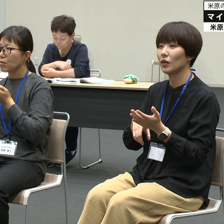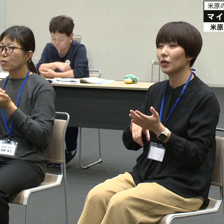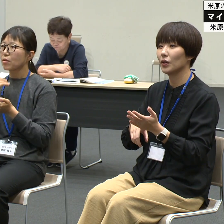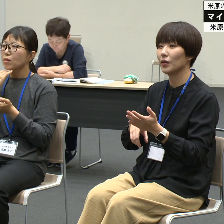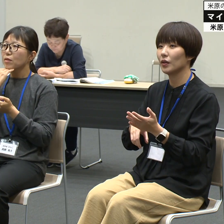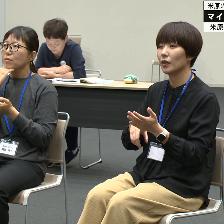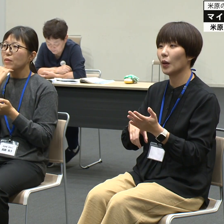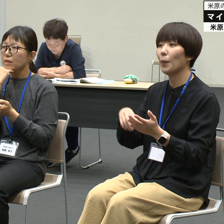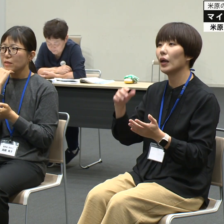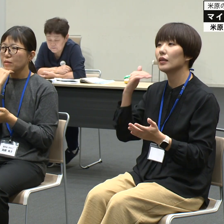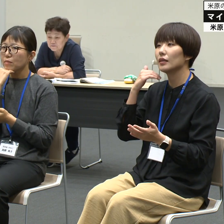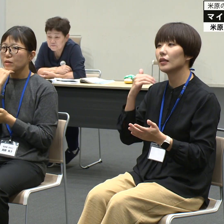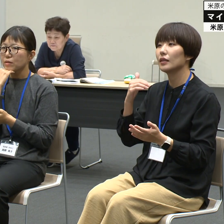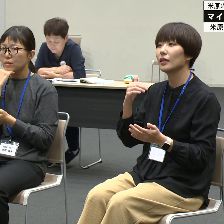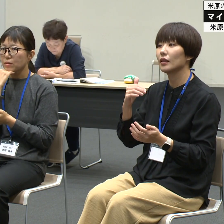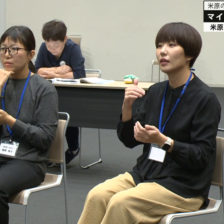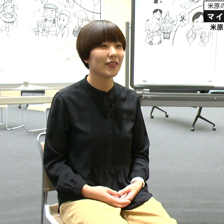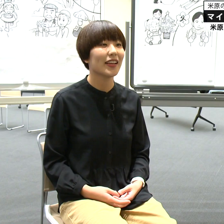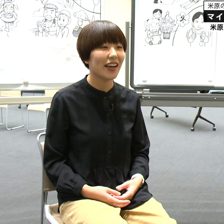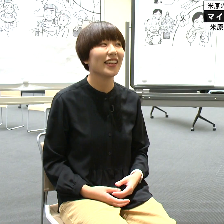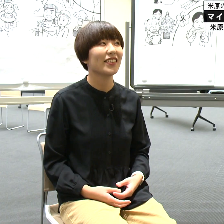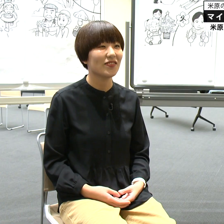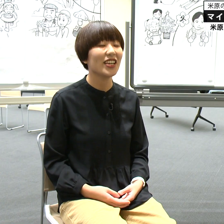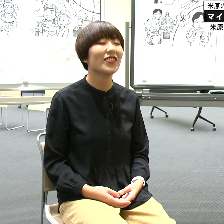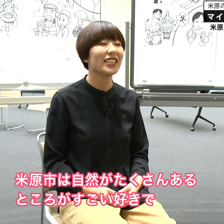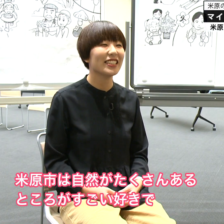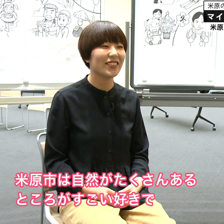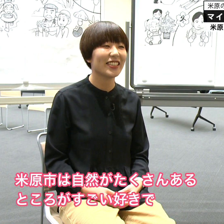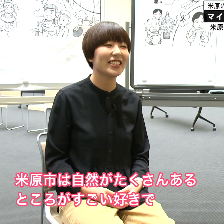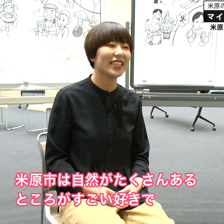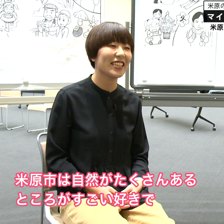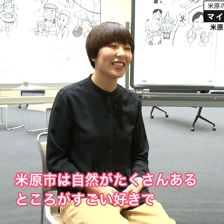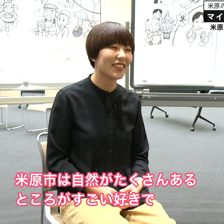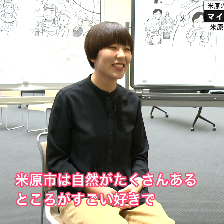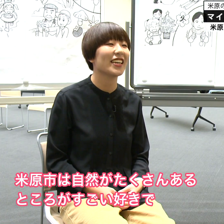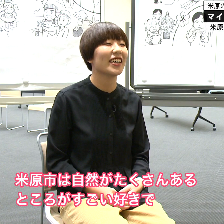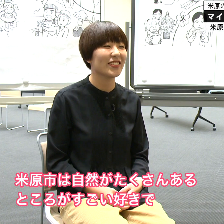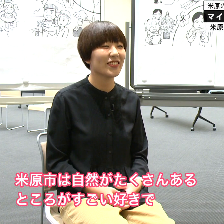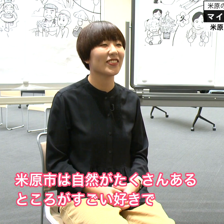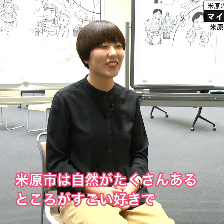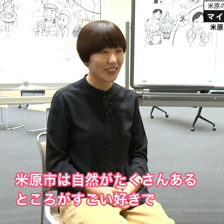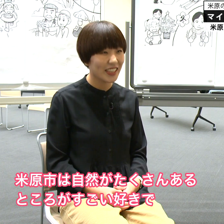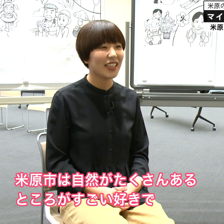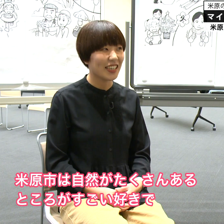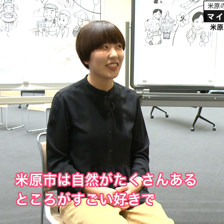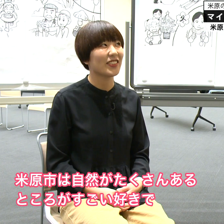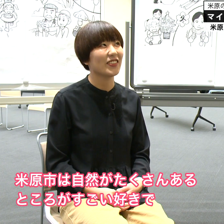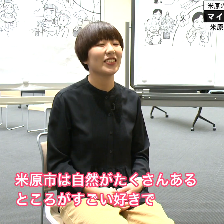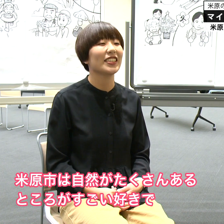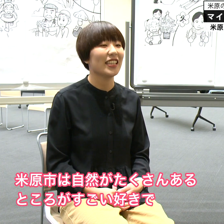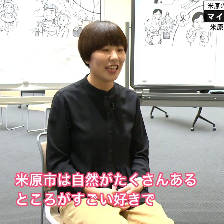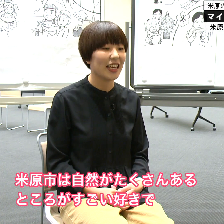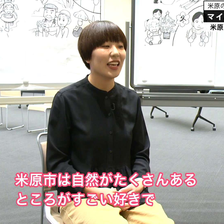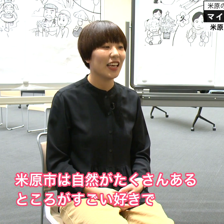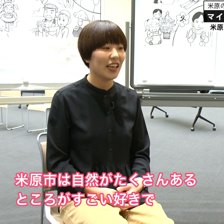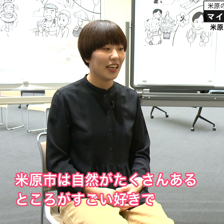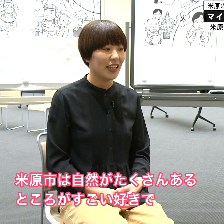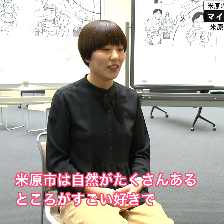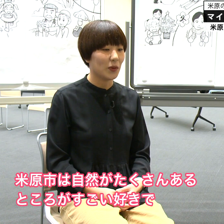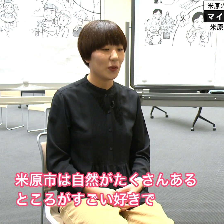いことがあるそうだ。 米原市は自然がたくさんあるところがすごい好きで、